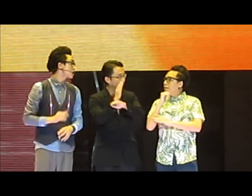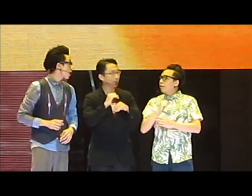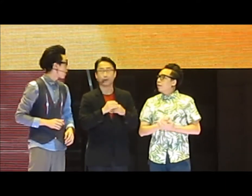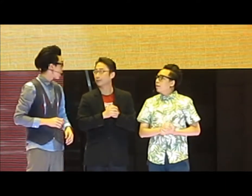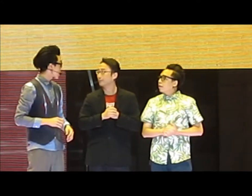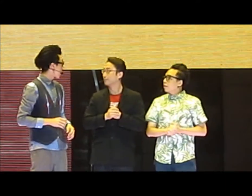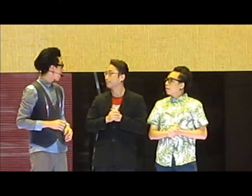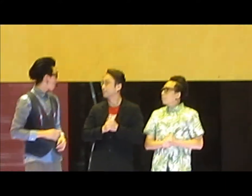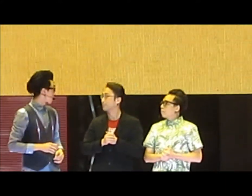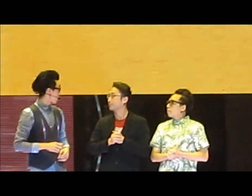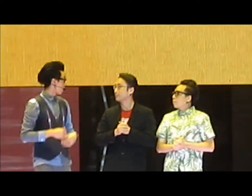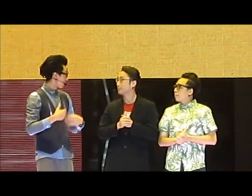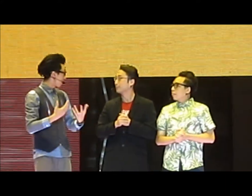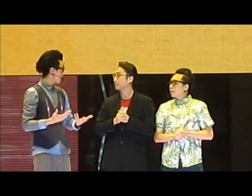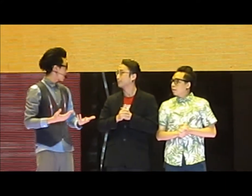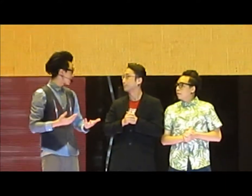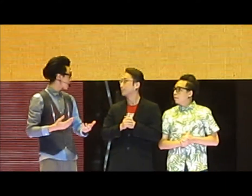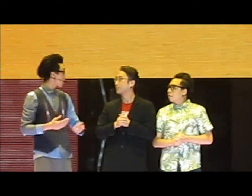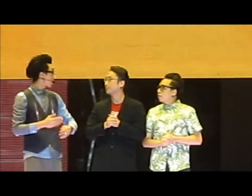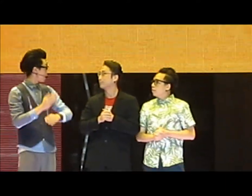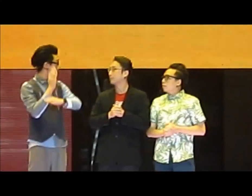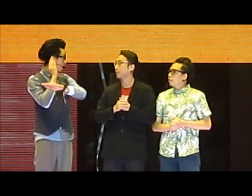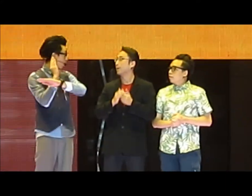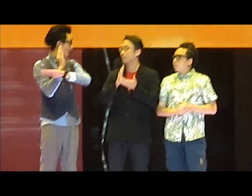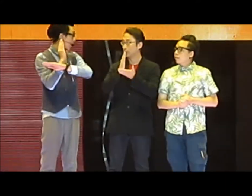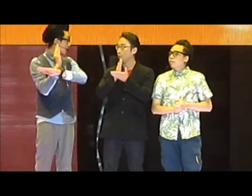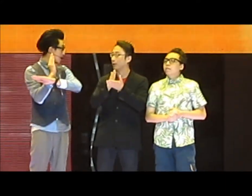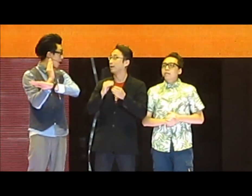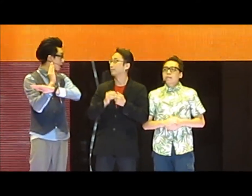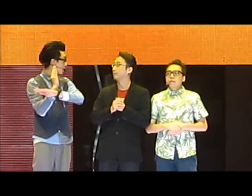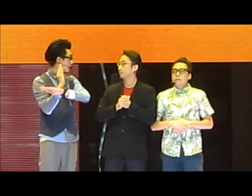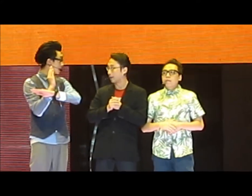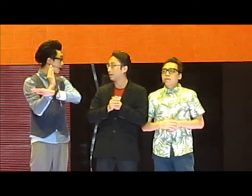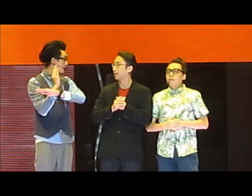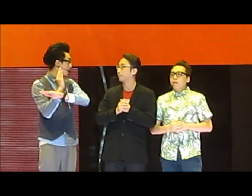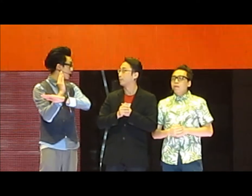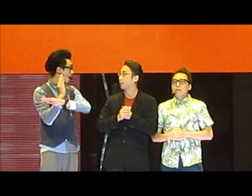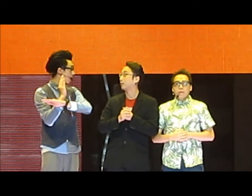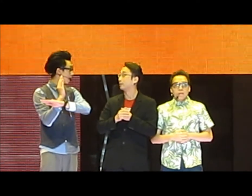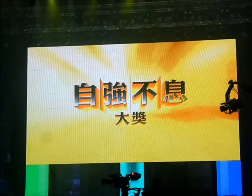所以每個地方唔同文化特色都會有唔同嘅手語產生咗出嚟。